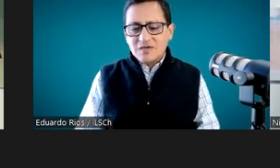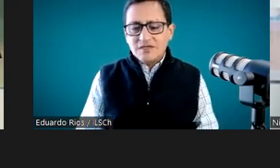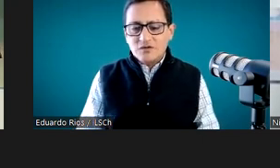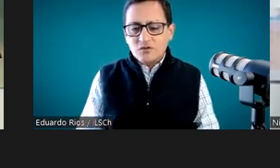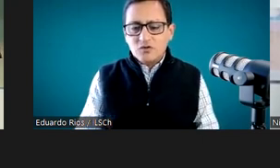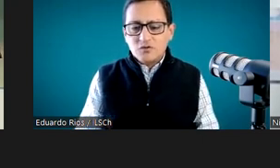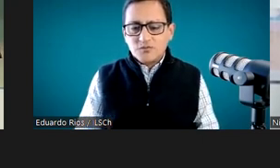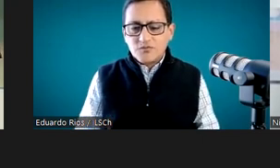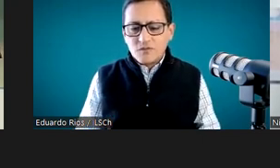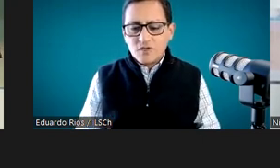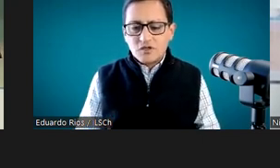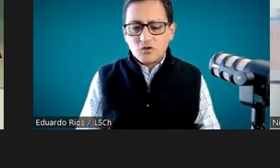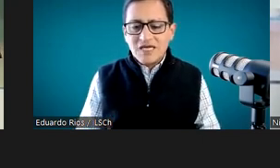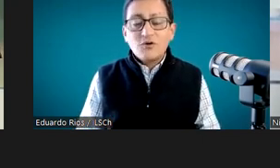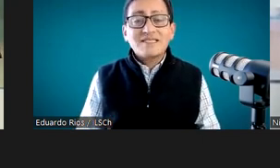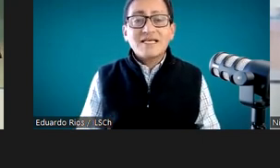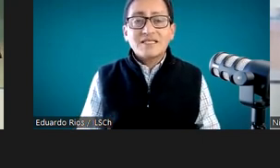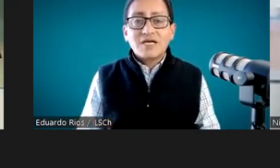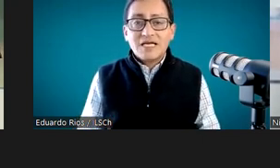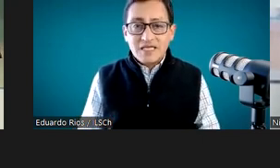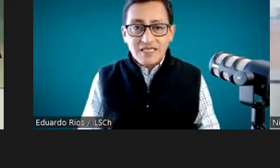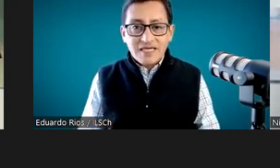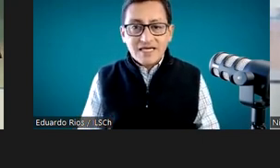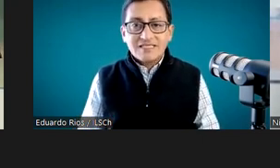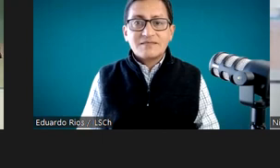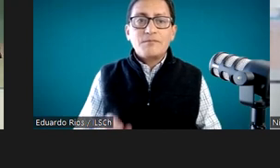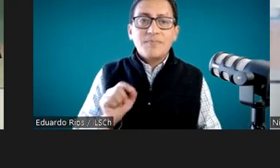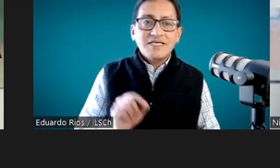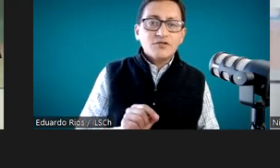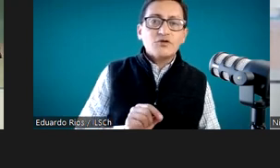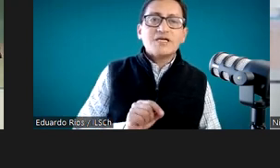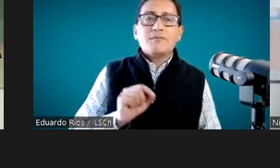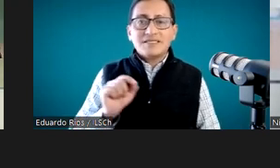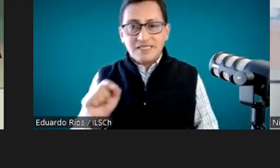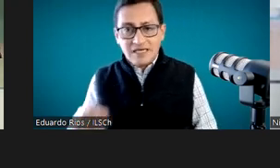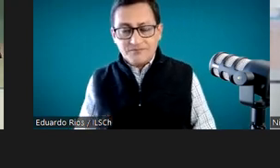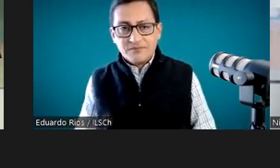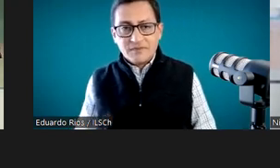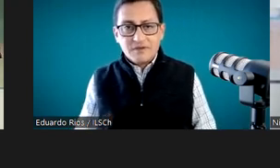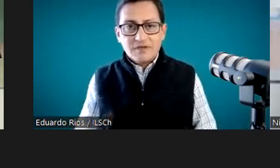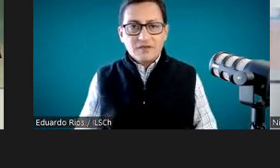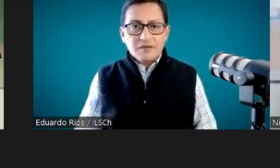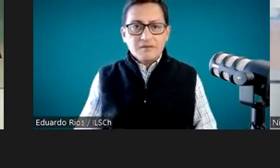un elemento, toda lengua de señas tiene una característica que es visoespacial,